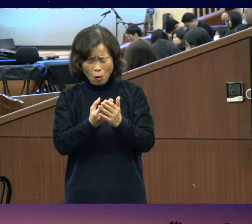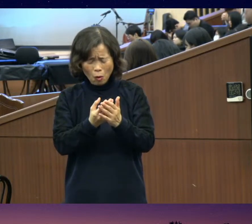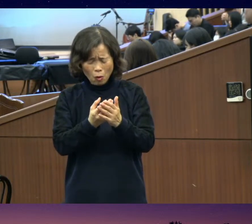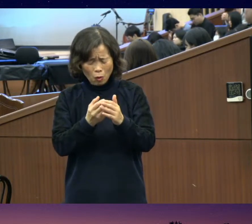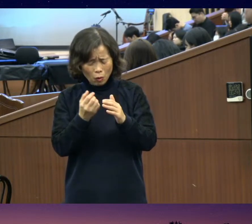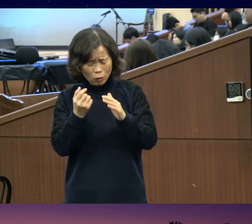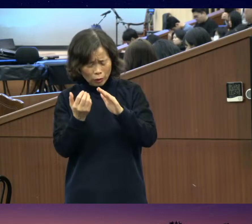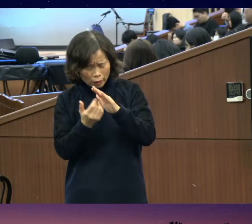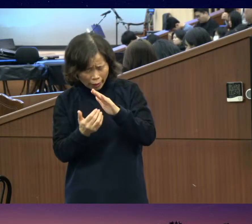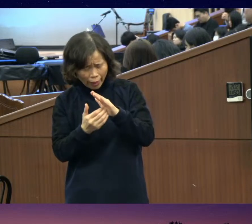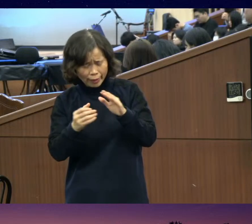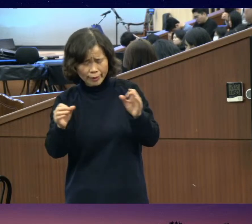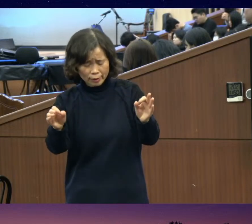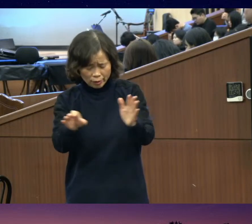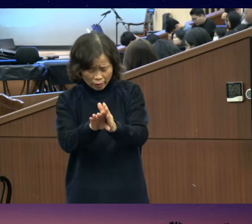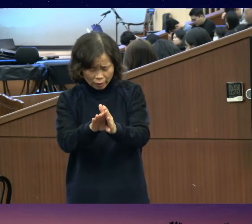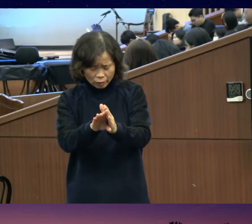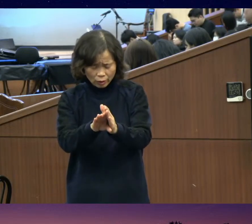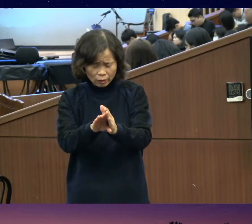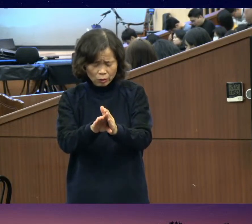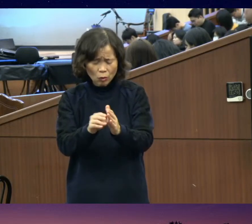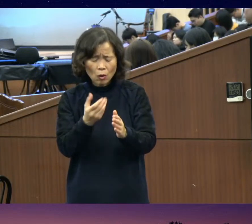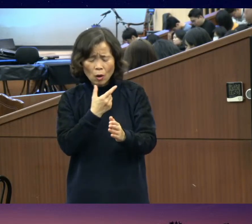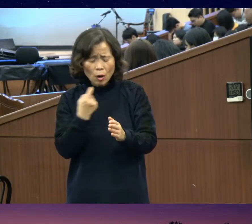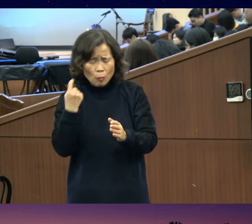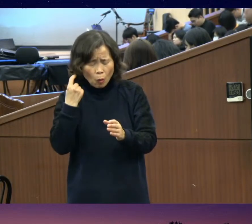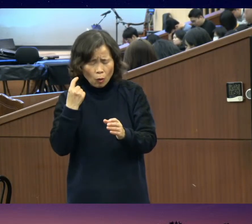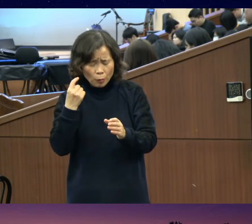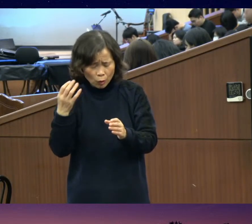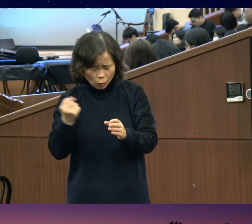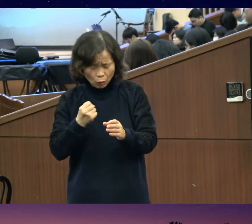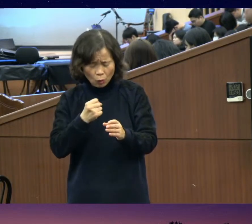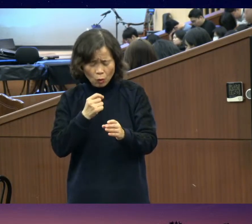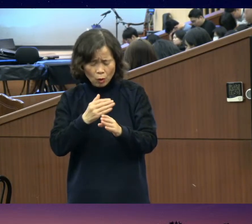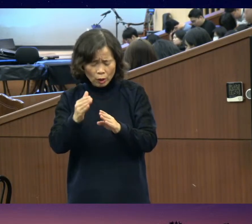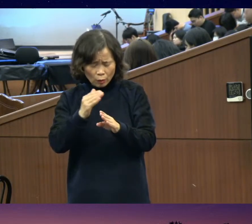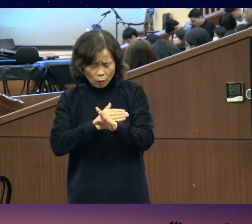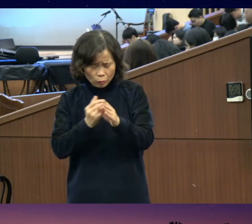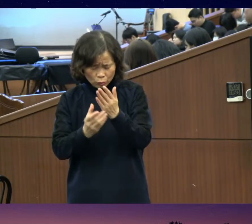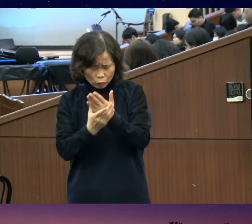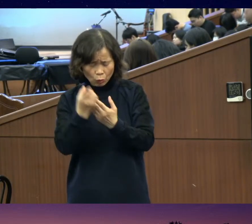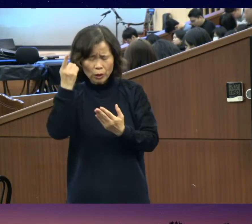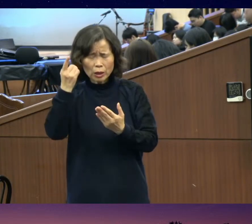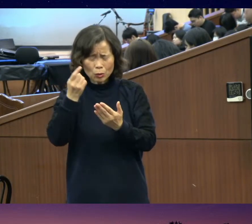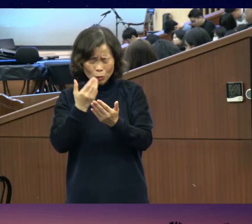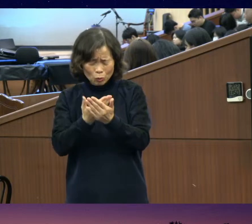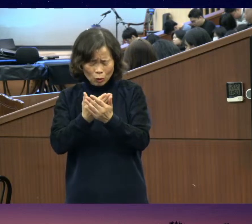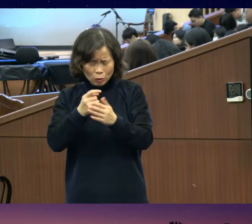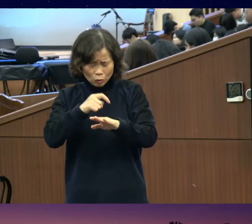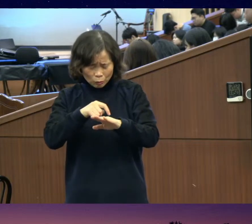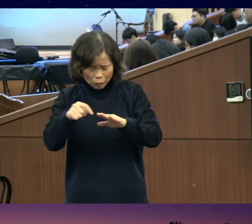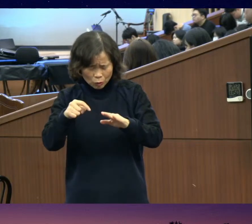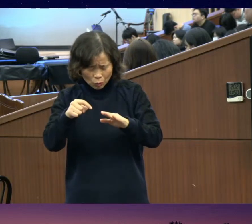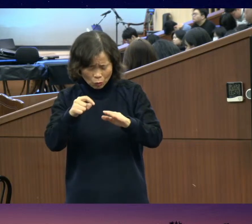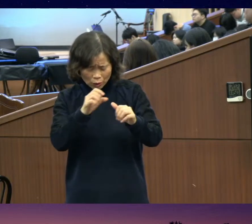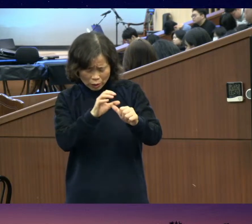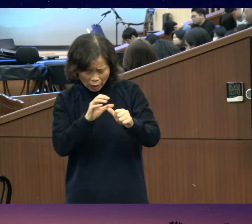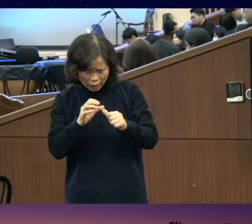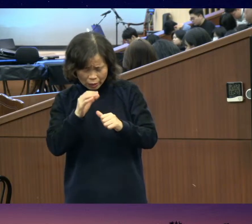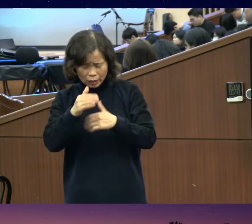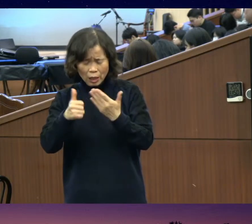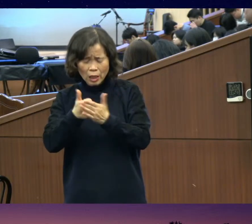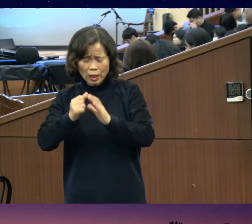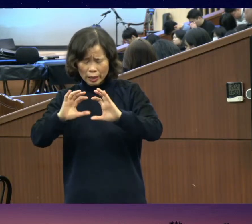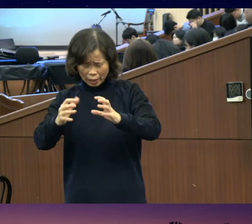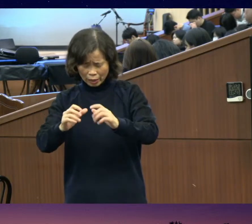하나님 사라지게 하여 주시옵시며 복음적 평화 통일이 속히 이루어지게 하여 주심으로 이 민족을 통한 하나님의 나라가